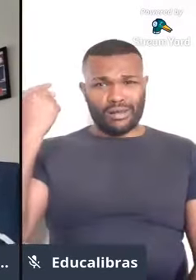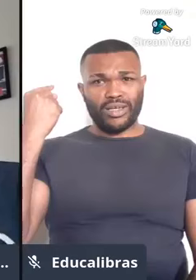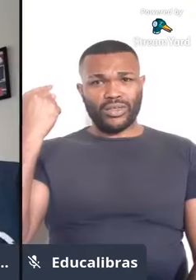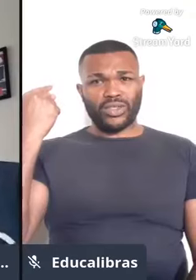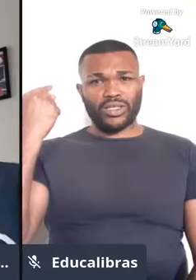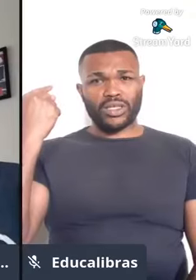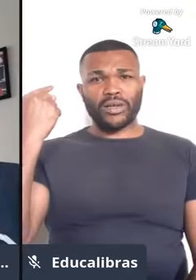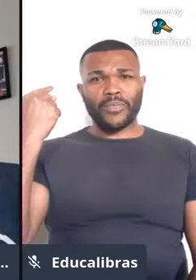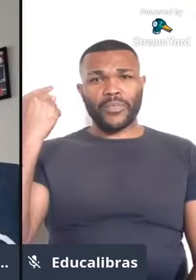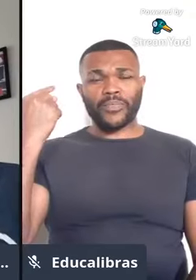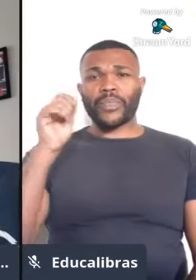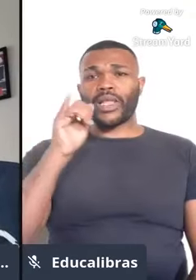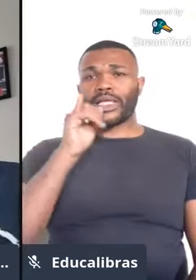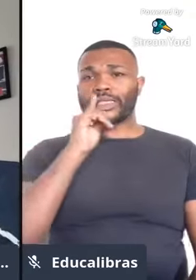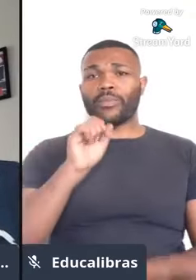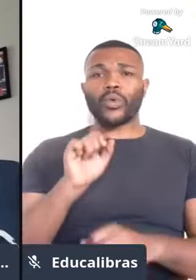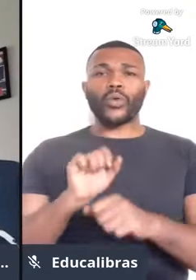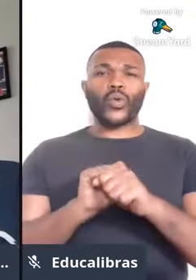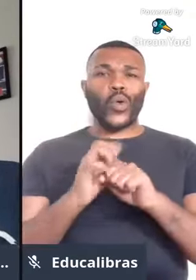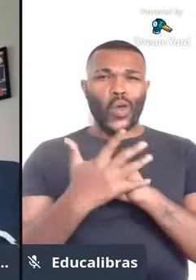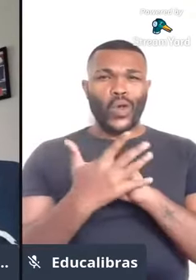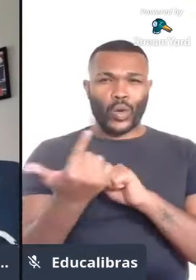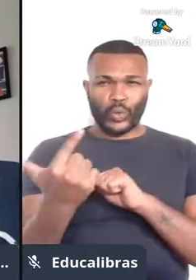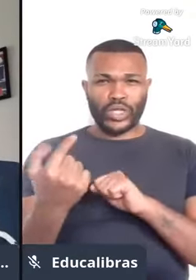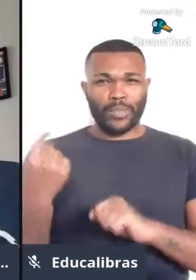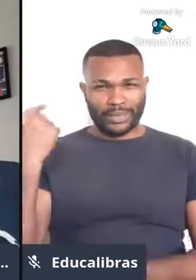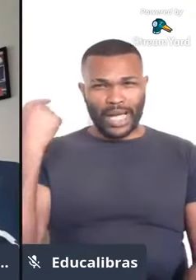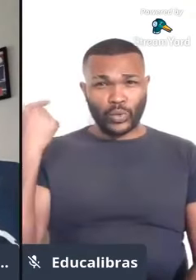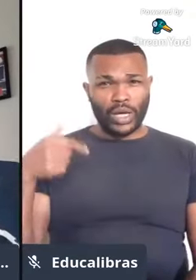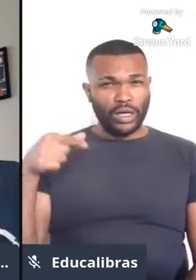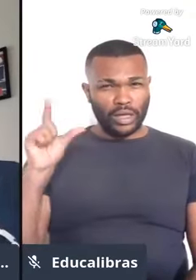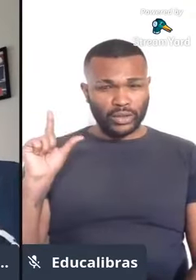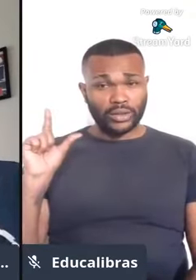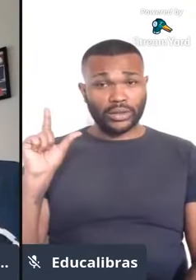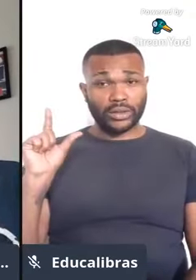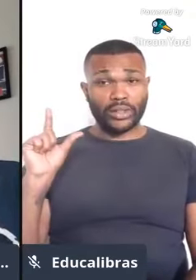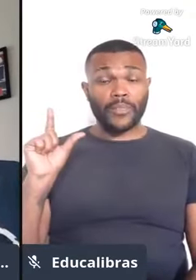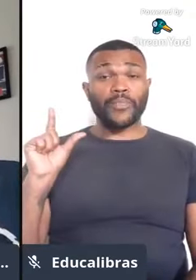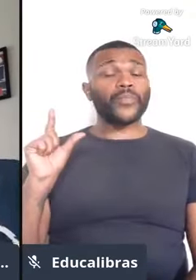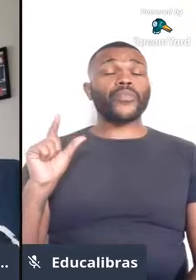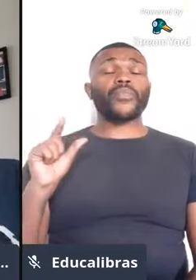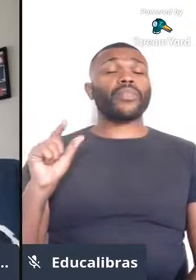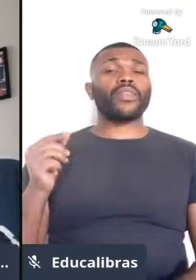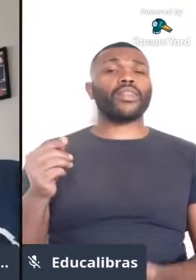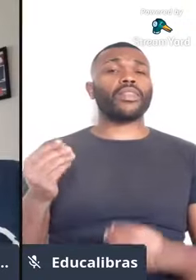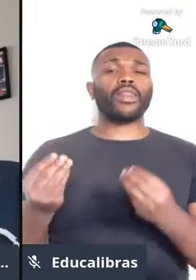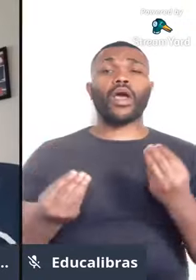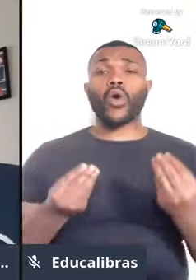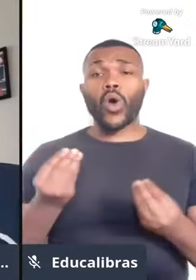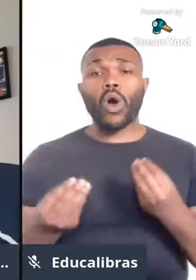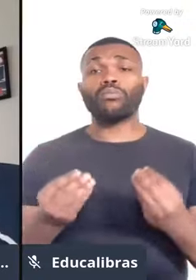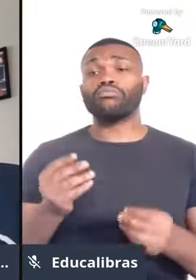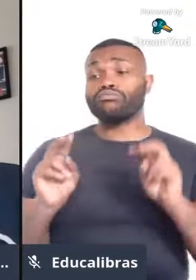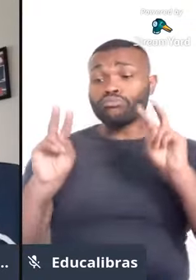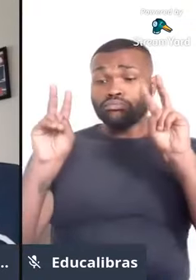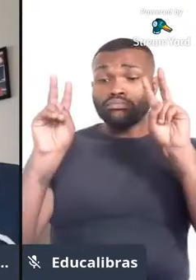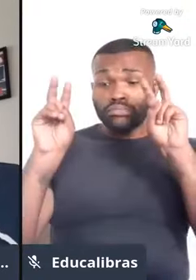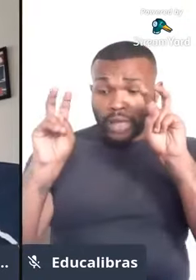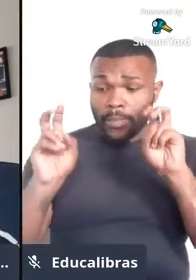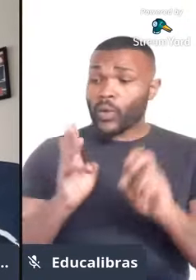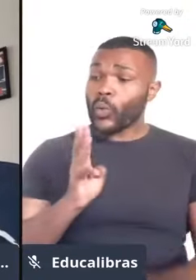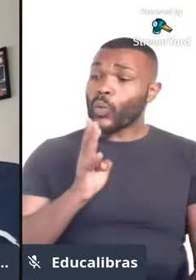onde não existe coronavírus, antes disso, a questão é até que ponto o conhecimento sobre isso faz a pessoa